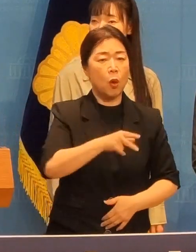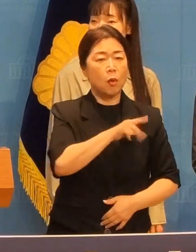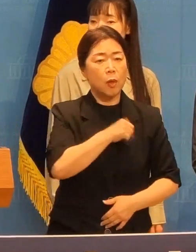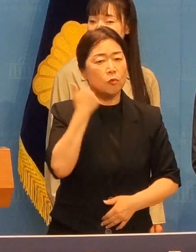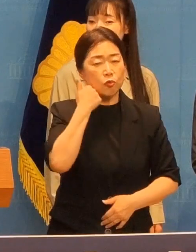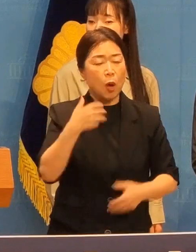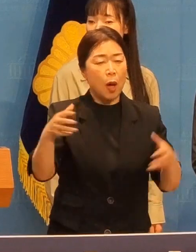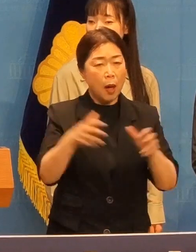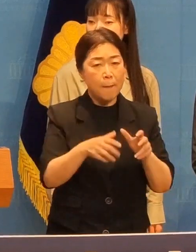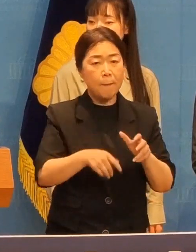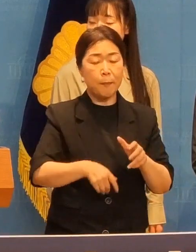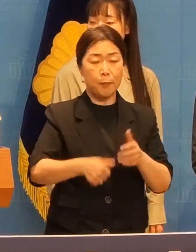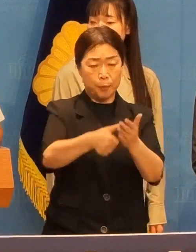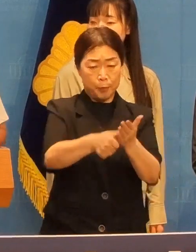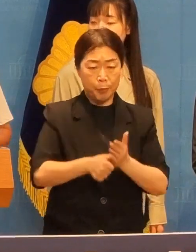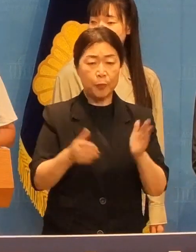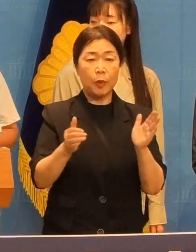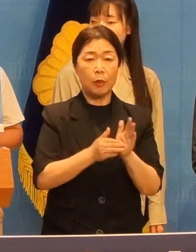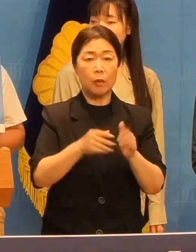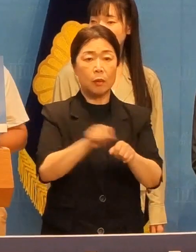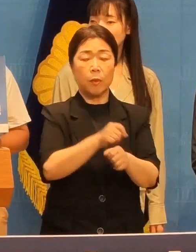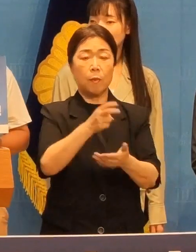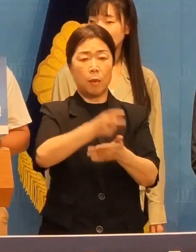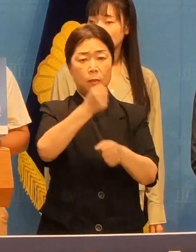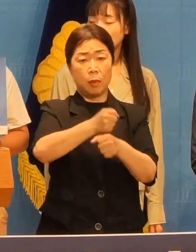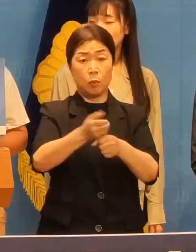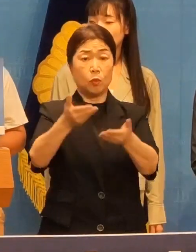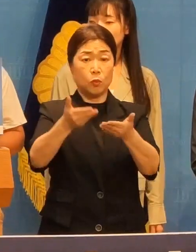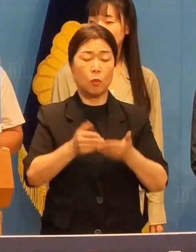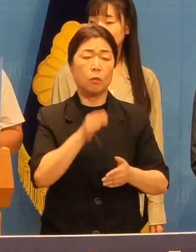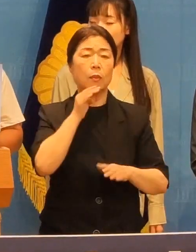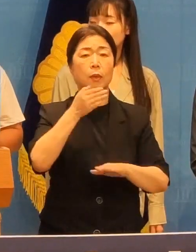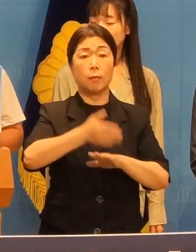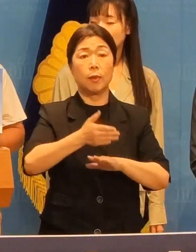특별법을 이렇게 제정해 주신 것에 깊이 감사를 드립니다.